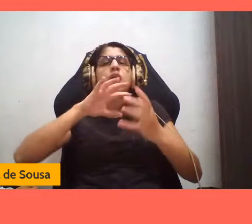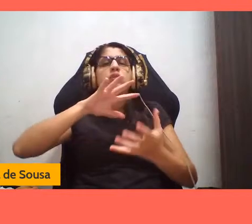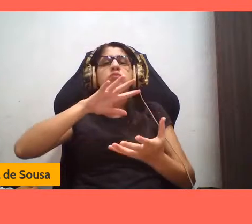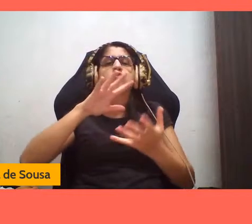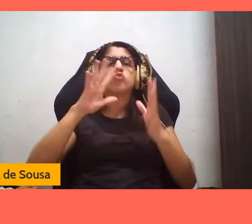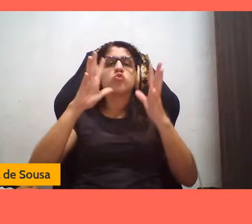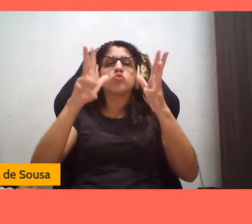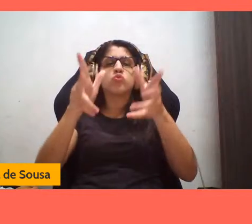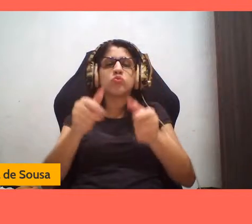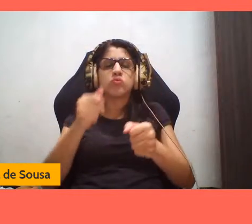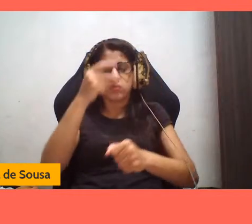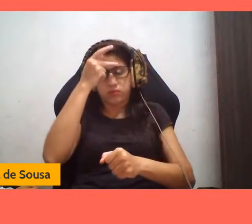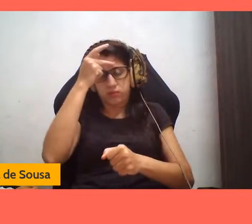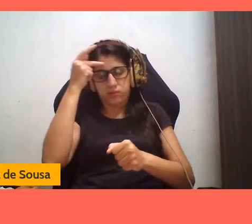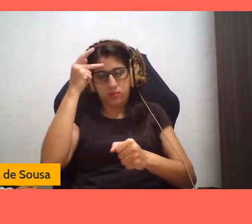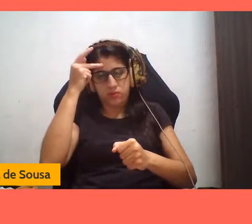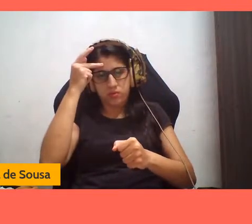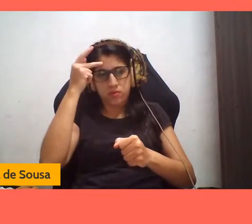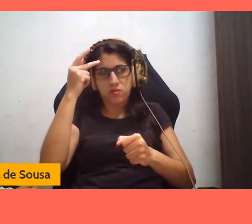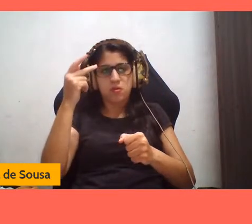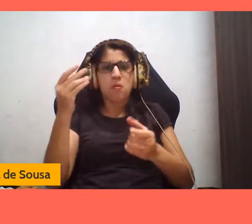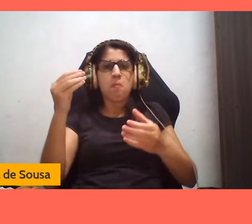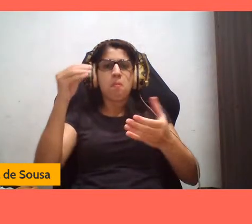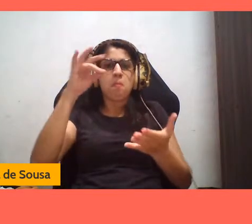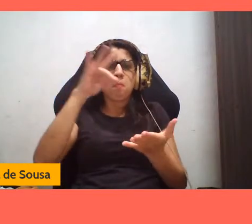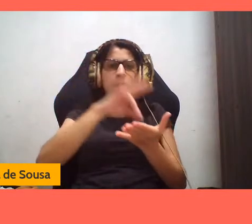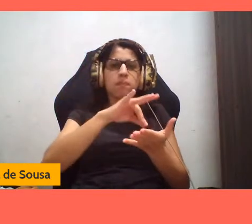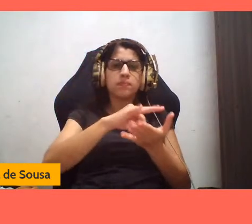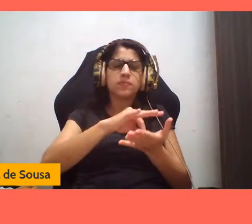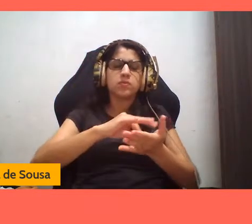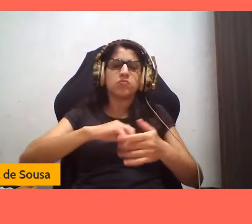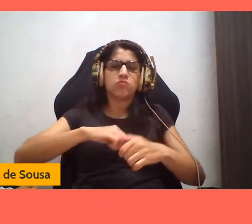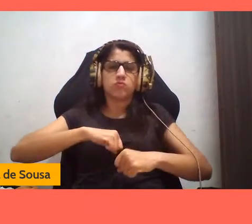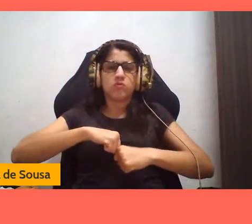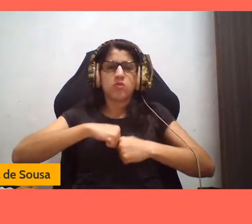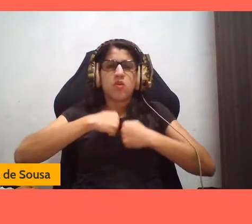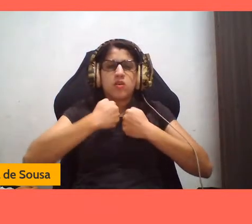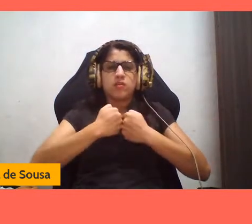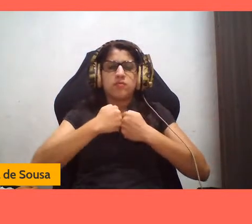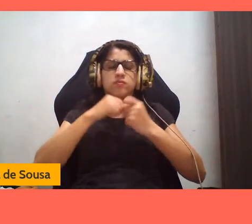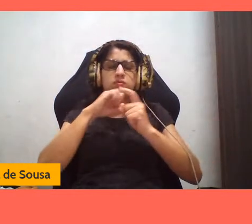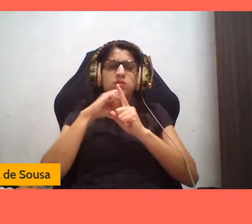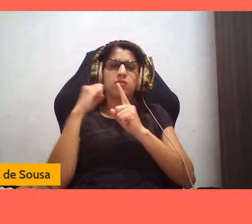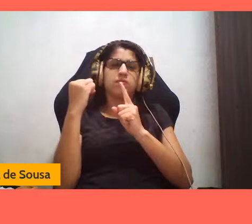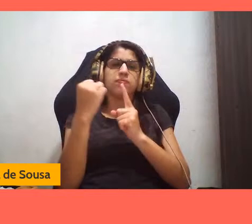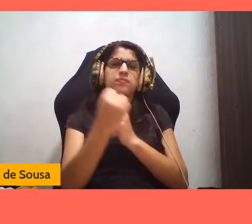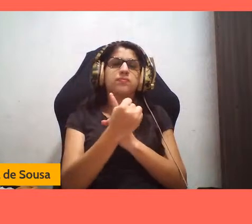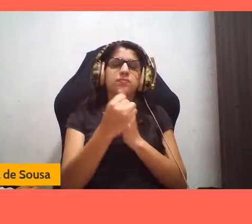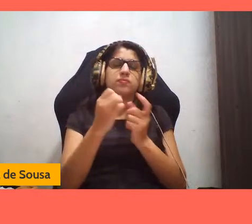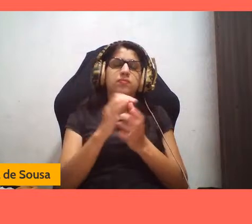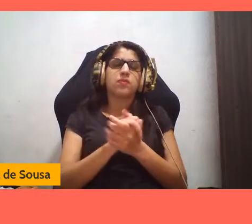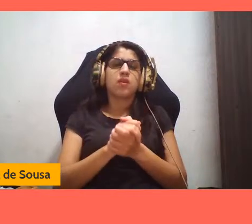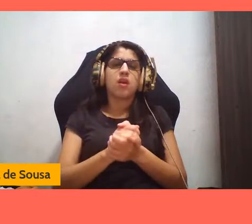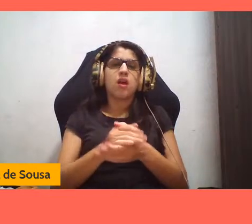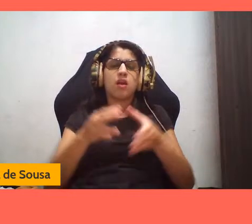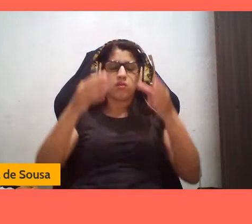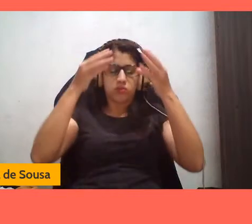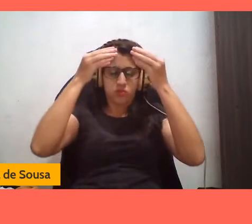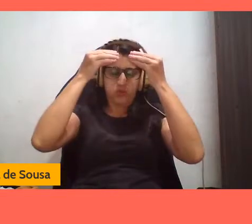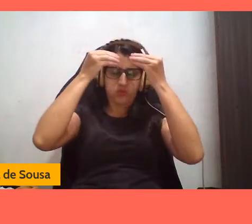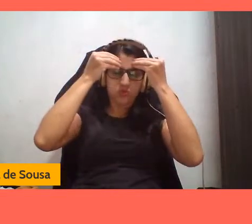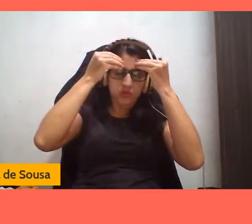esforço coletivo da sociedade. A noção de bem comum nos permite ir além